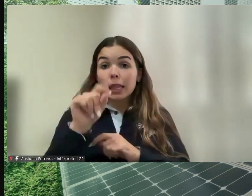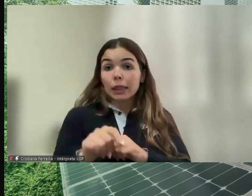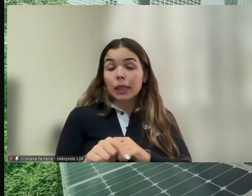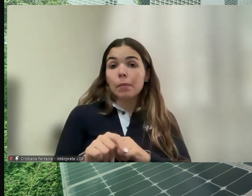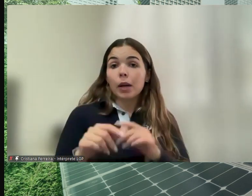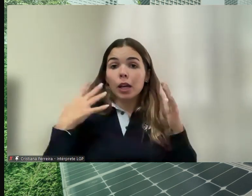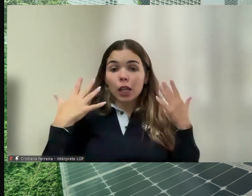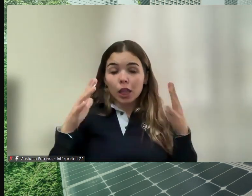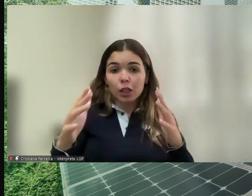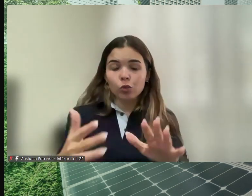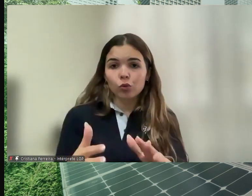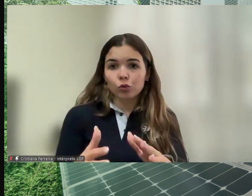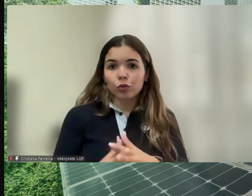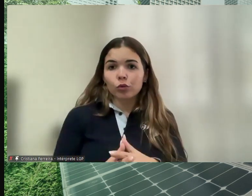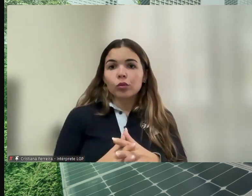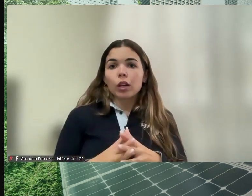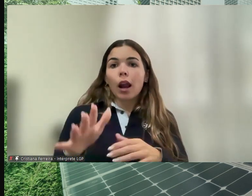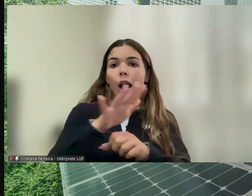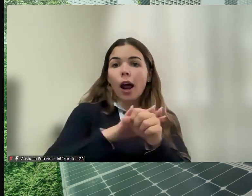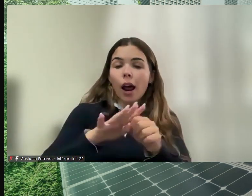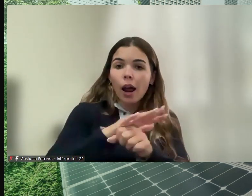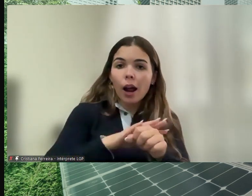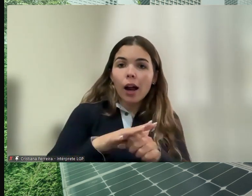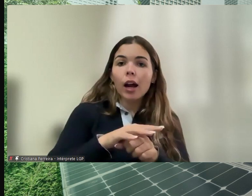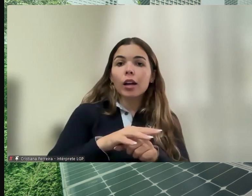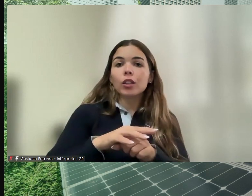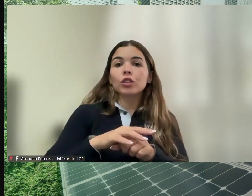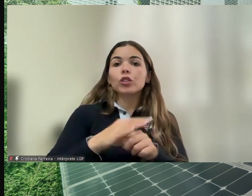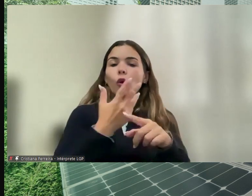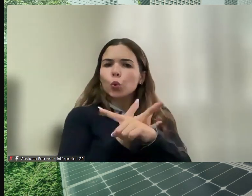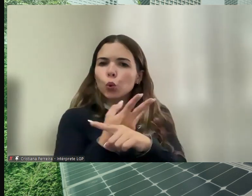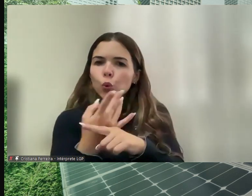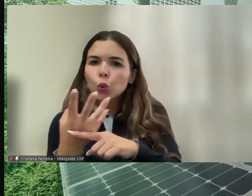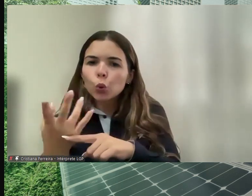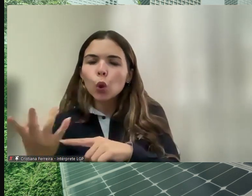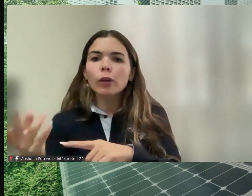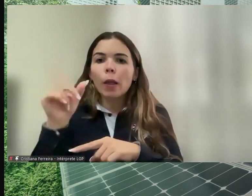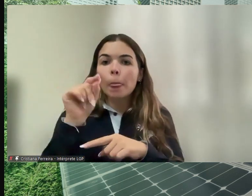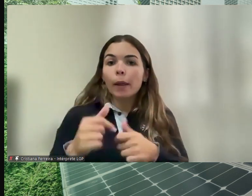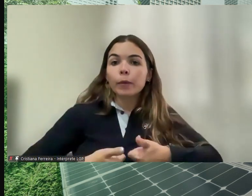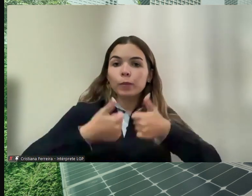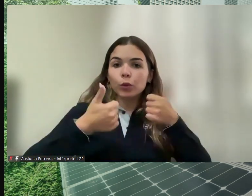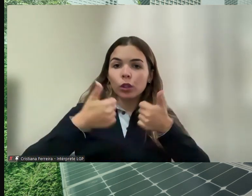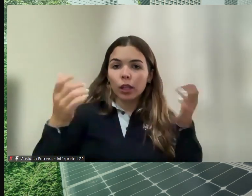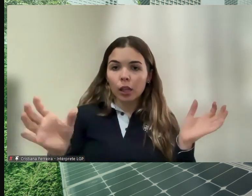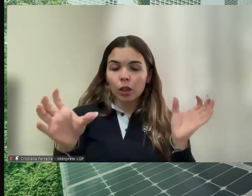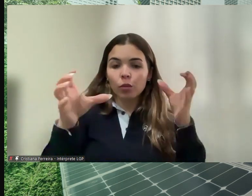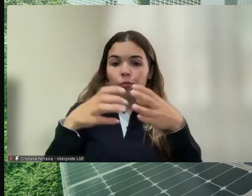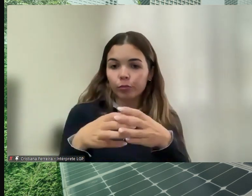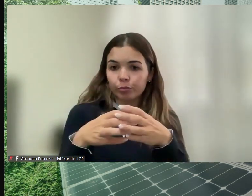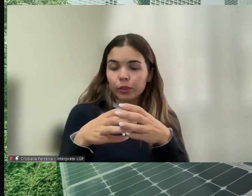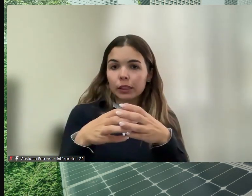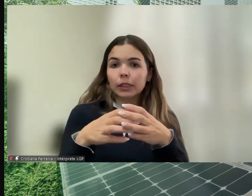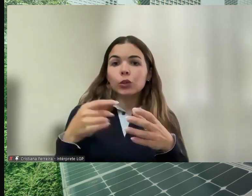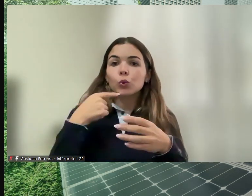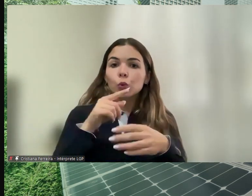renaturalização das áreas ripícolas, da vegetação ripícola, a melhoria das comunidades